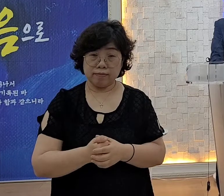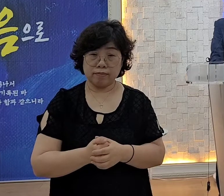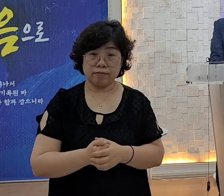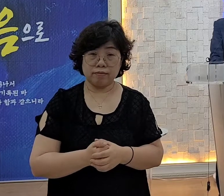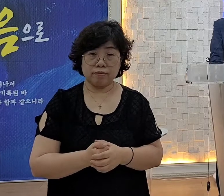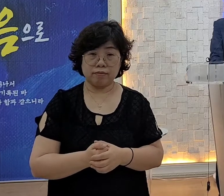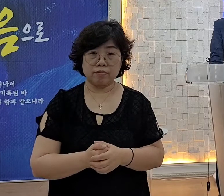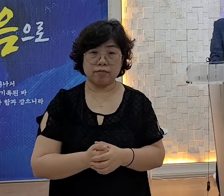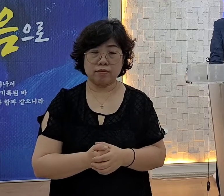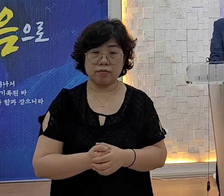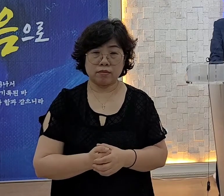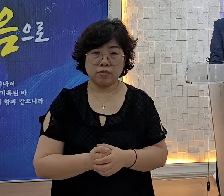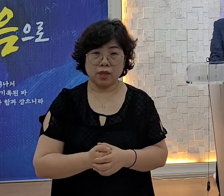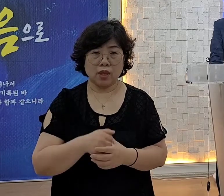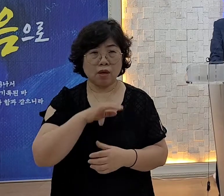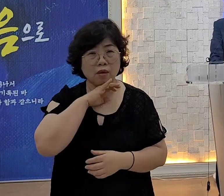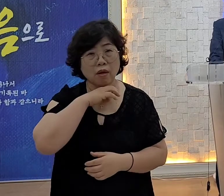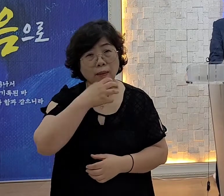80살에 애 낳는다는데